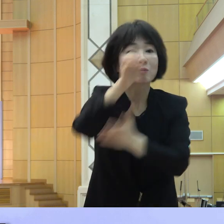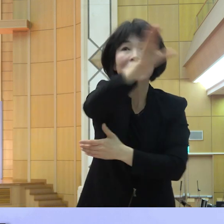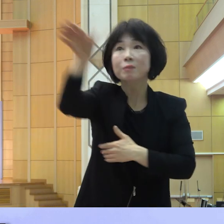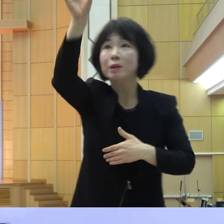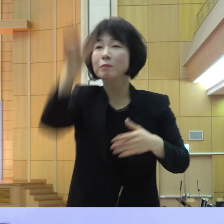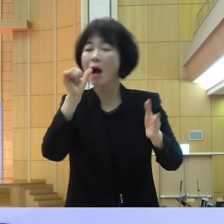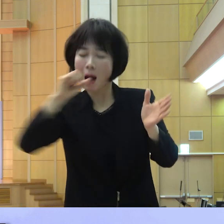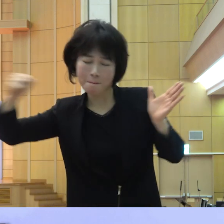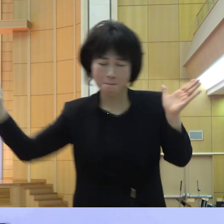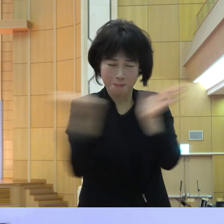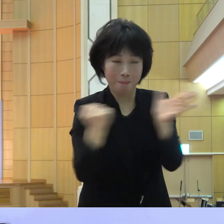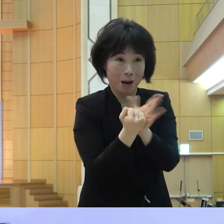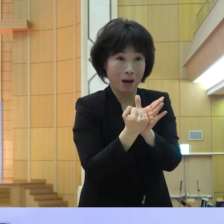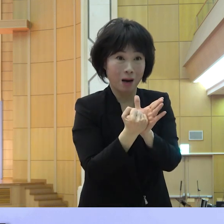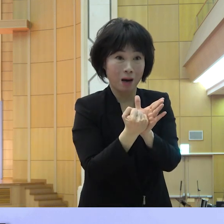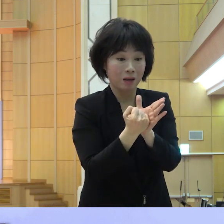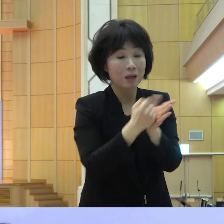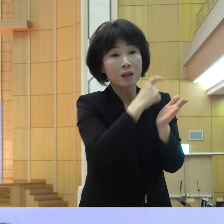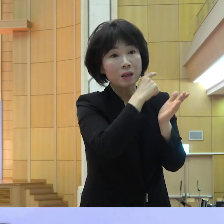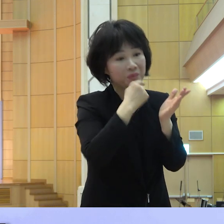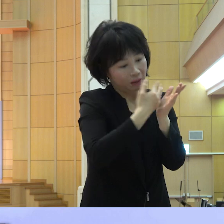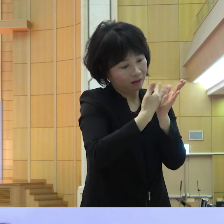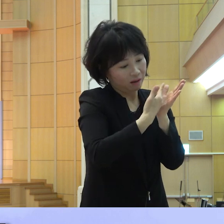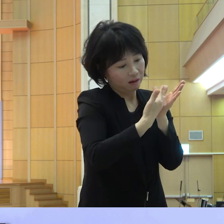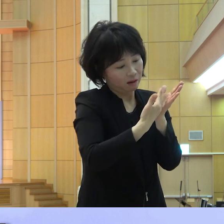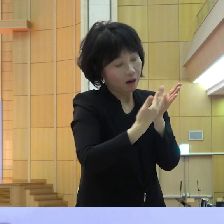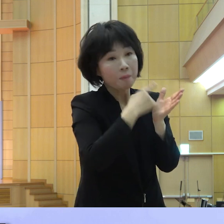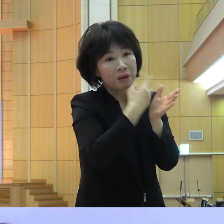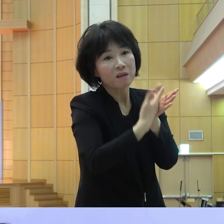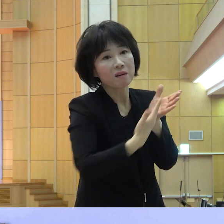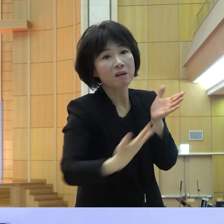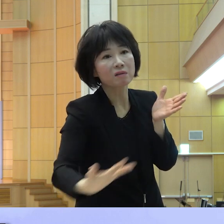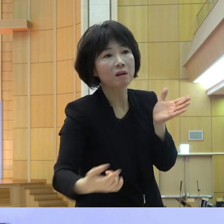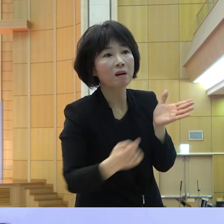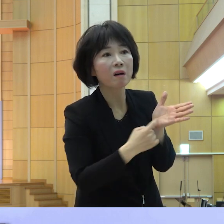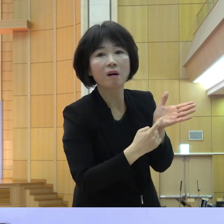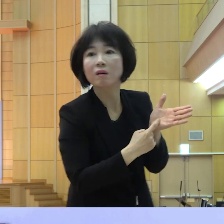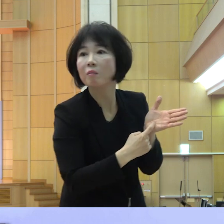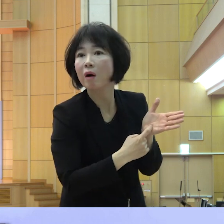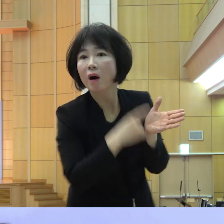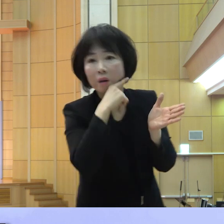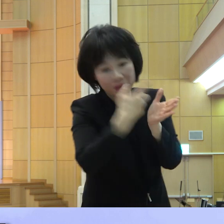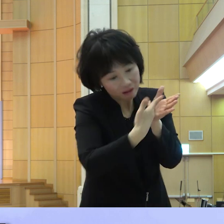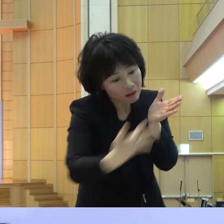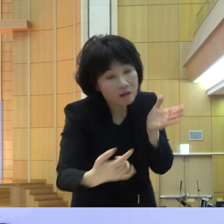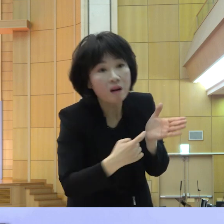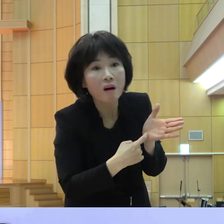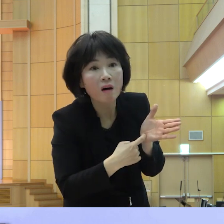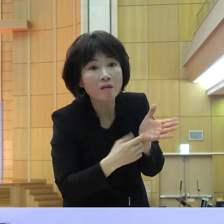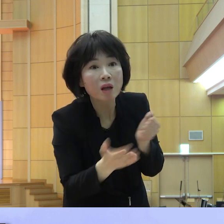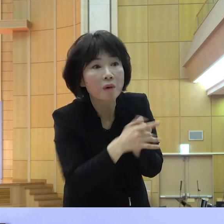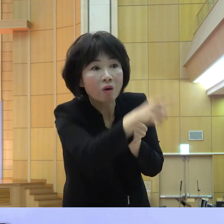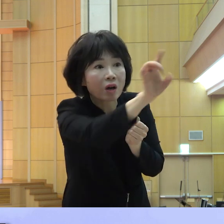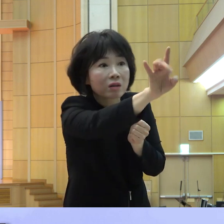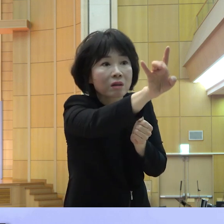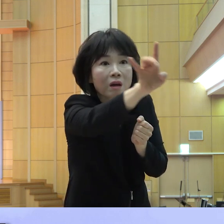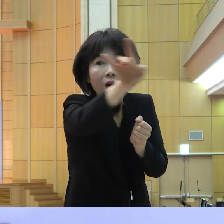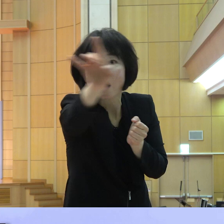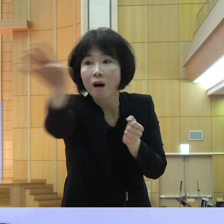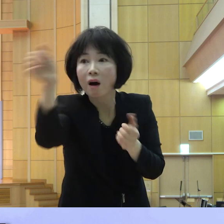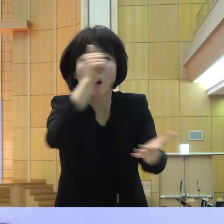하면 우리 죄를 다 담당하시고 우리 죄가 다 용서가 되고